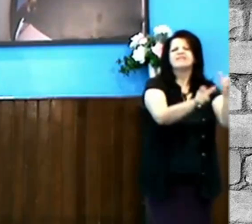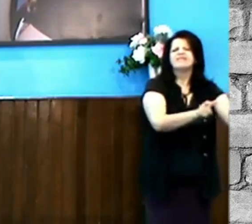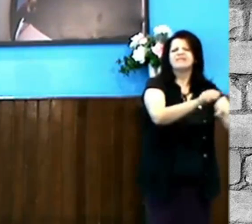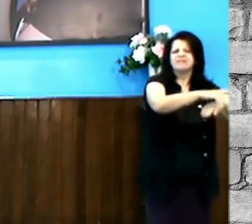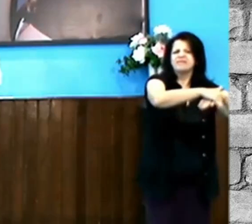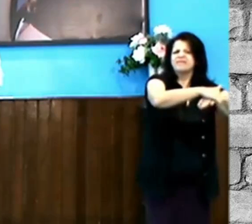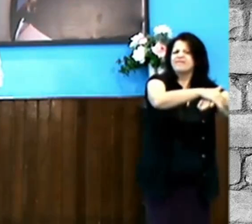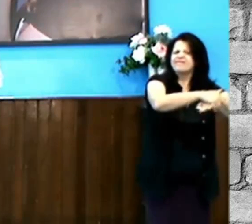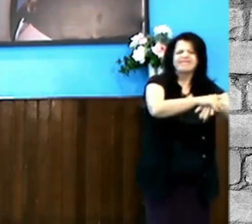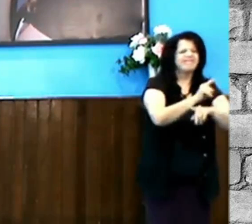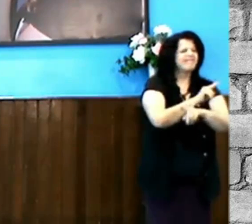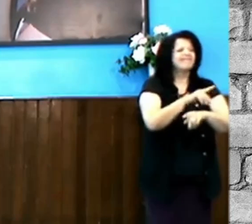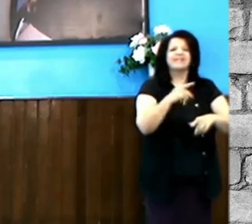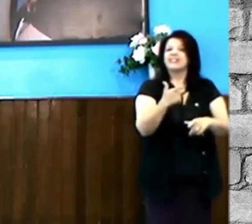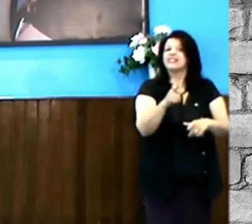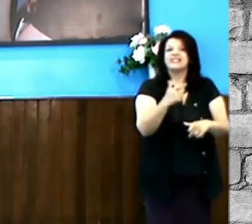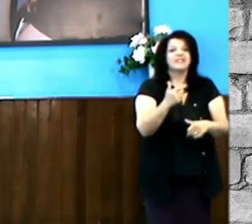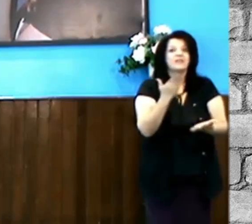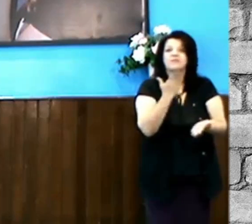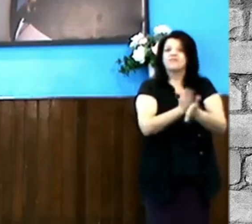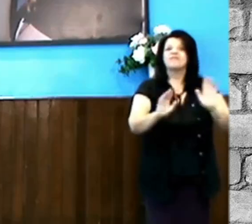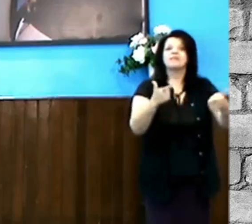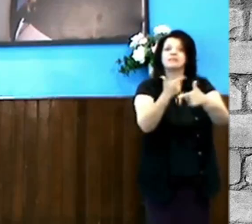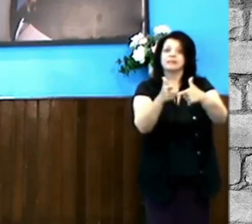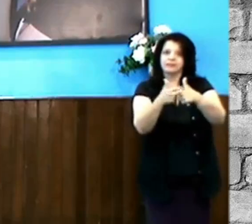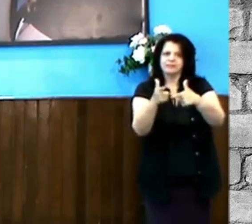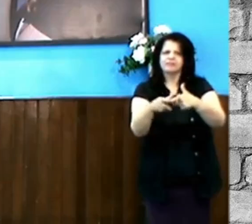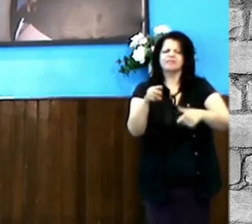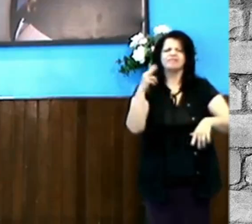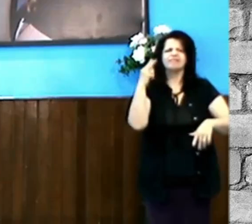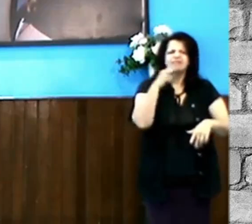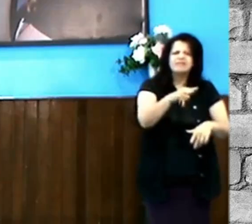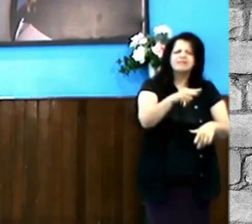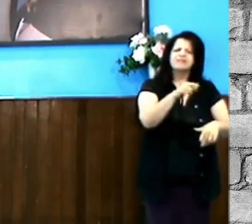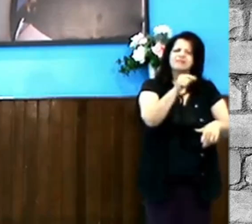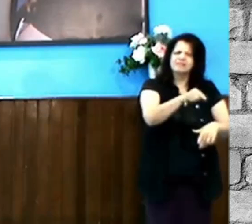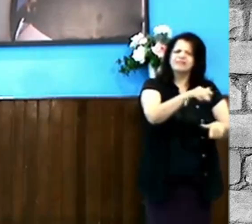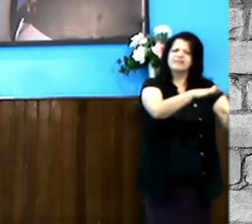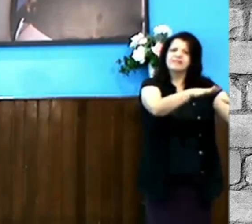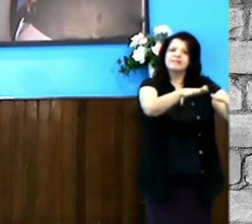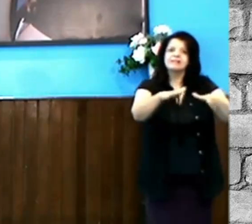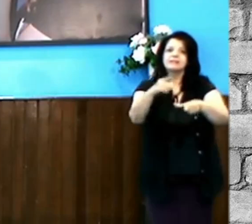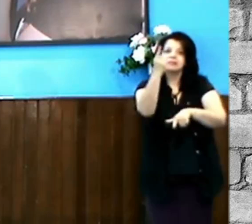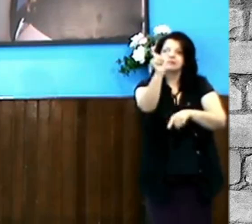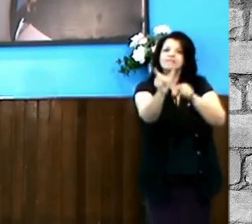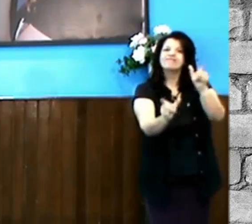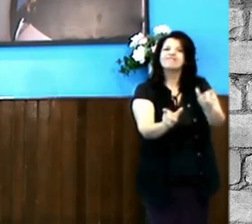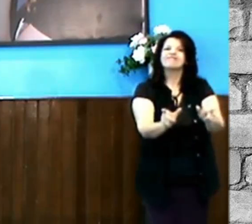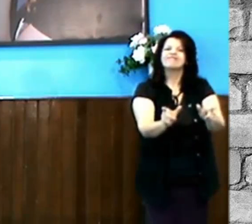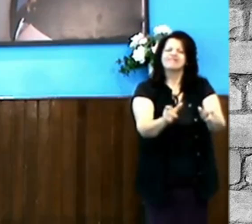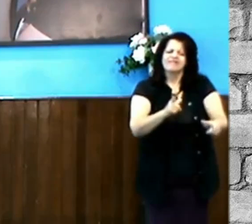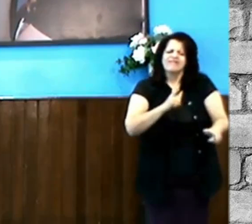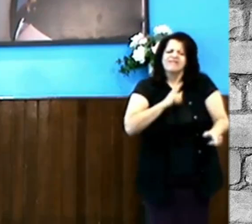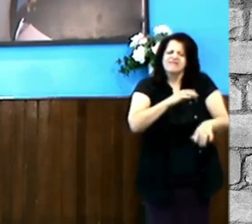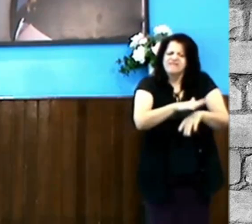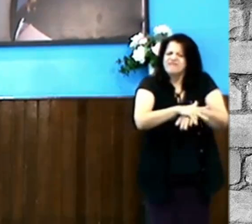sequelas permanentes. Eu acho que a minha esposa me mostrou, recentemente, essa semana ainda, uma pessoa que havia ficado com